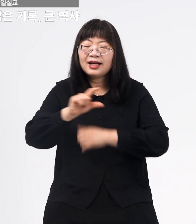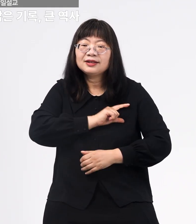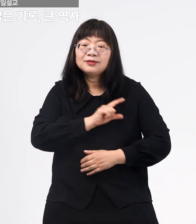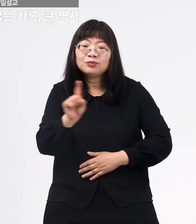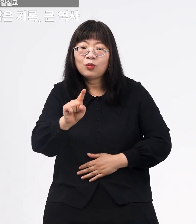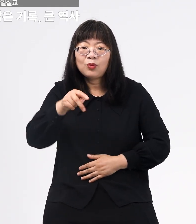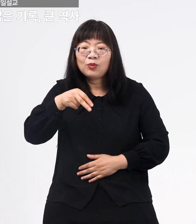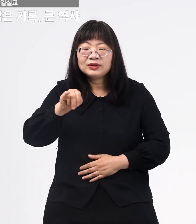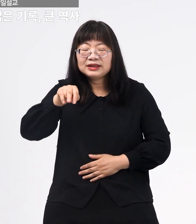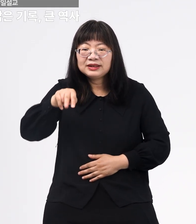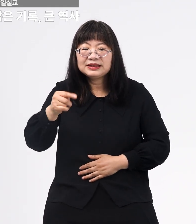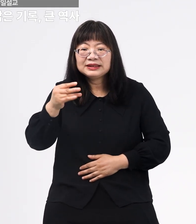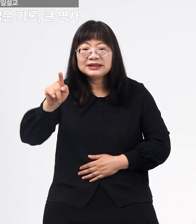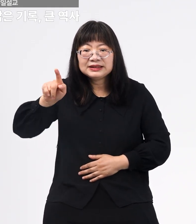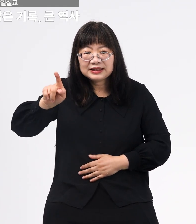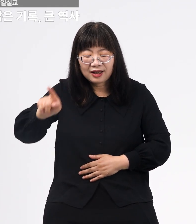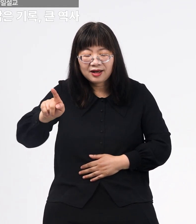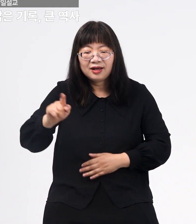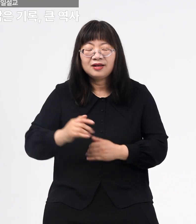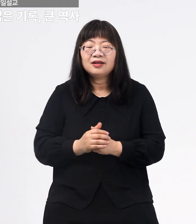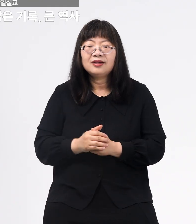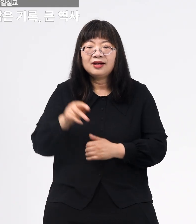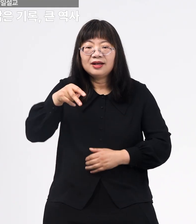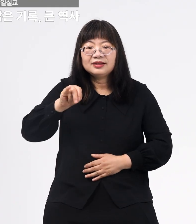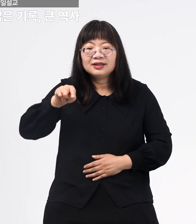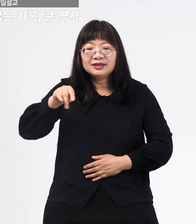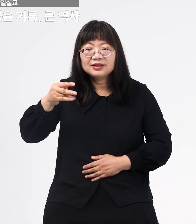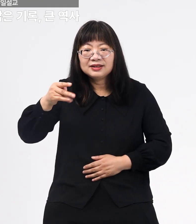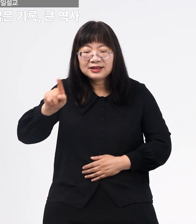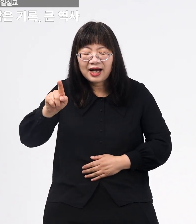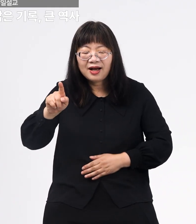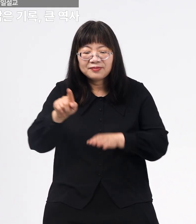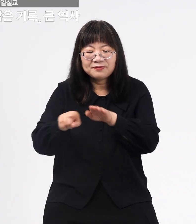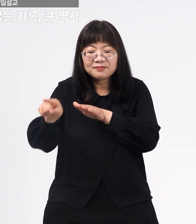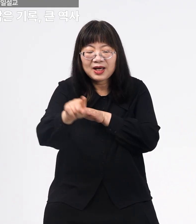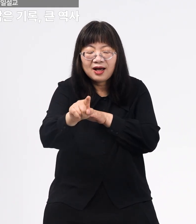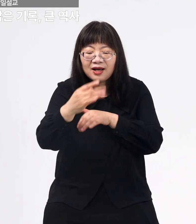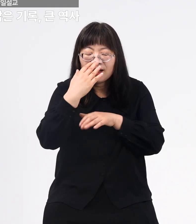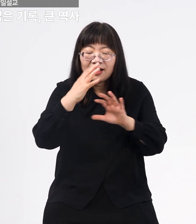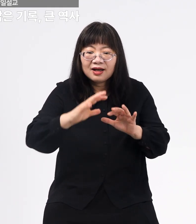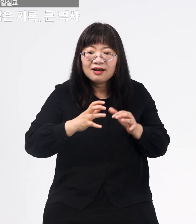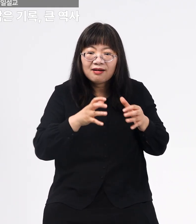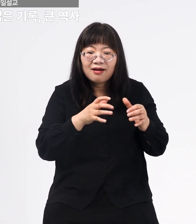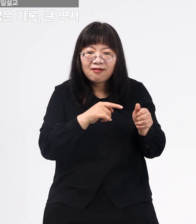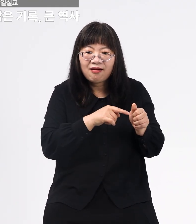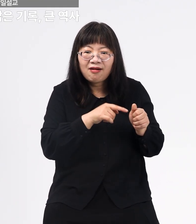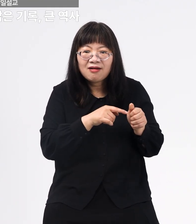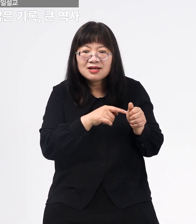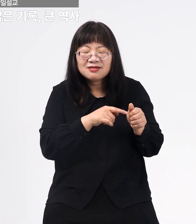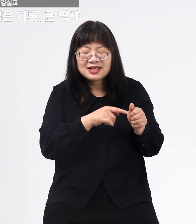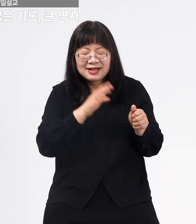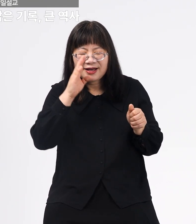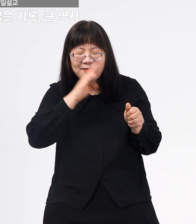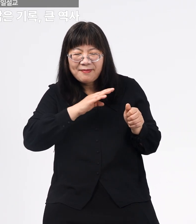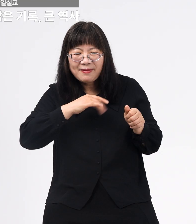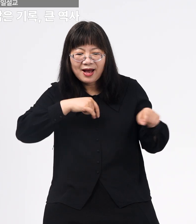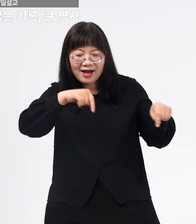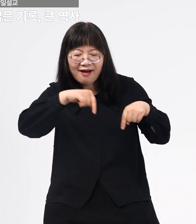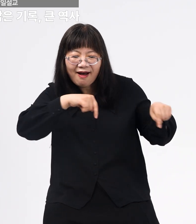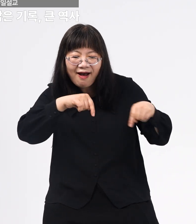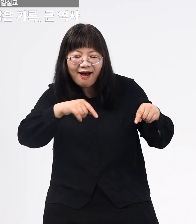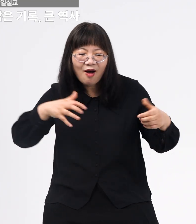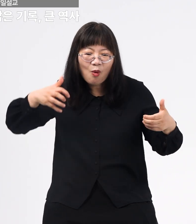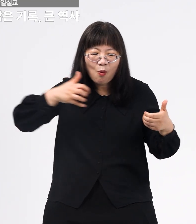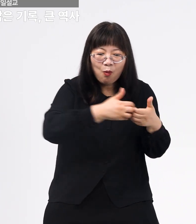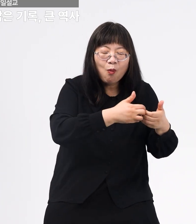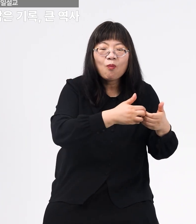시스라입니다. 그래서 이 시스라를 앞장 세워서 이스라엘을 포악 정치를 하면서